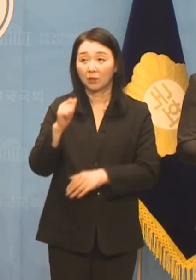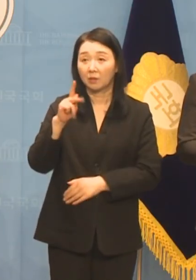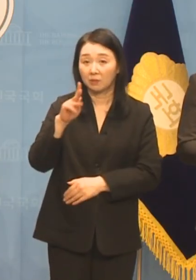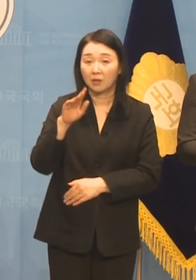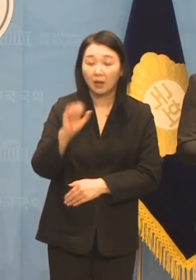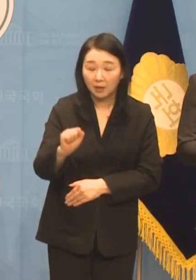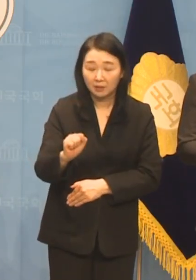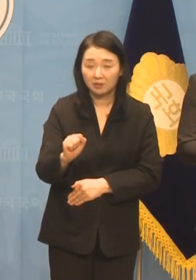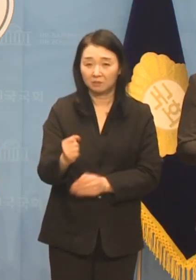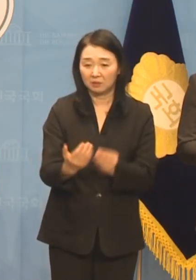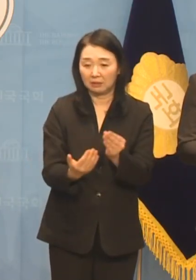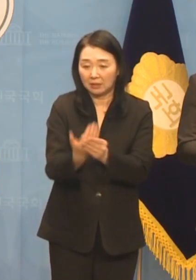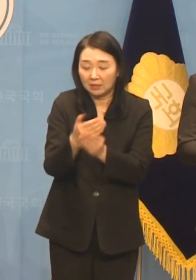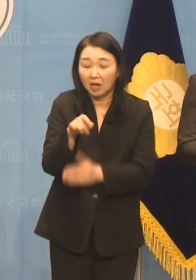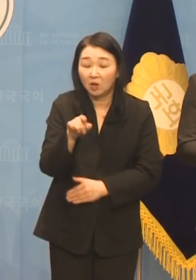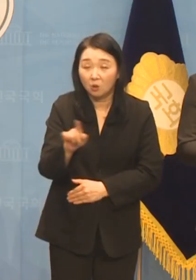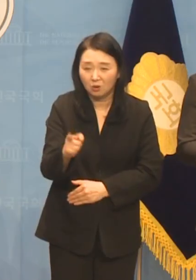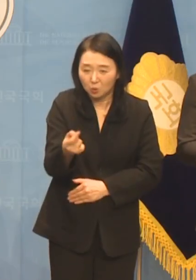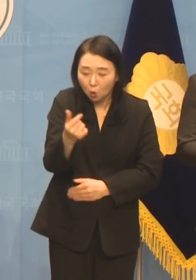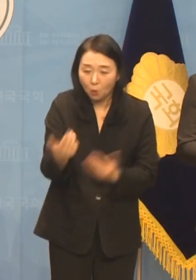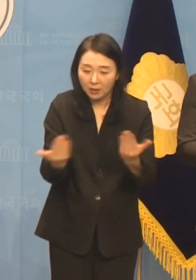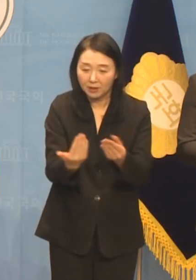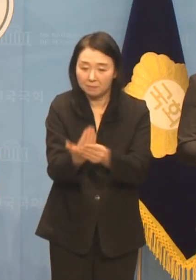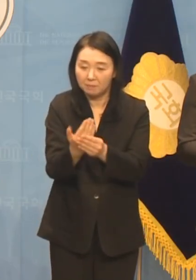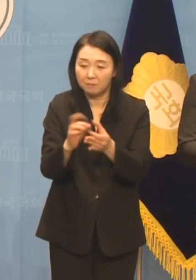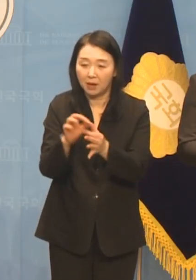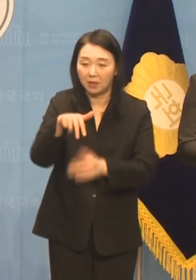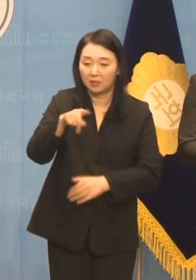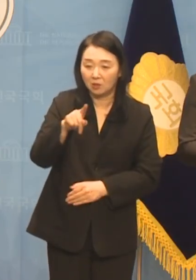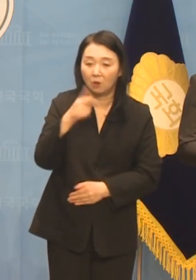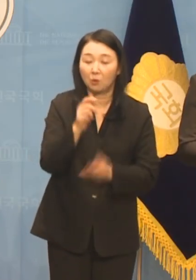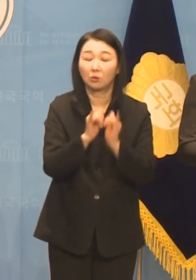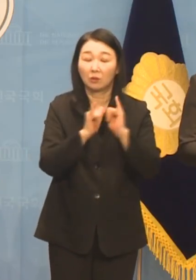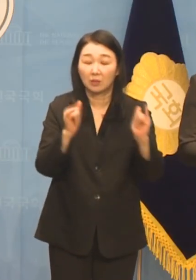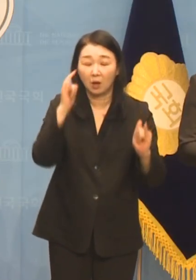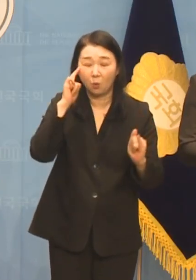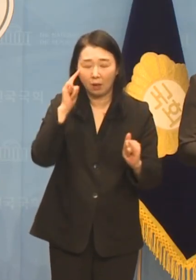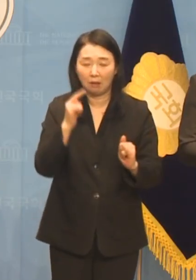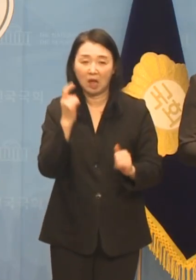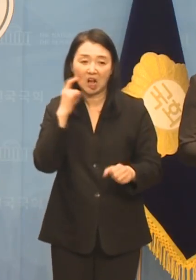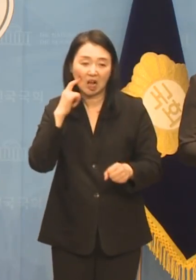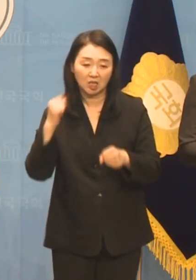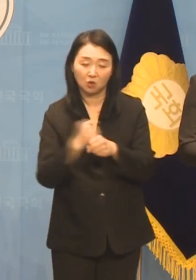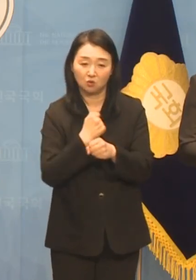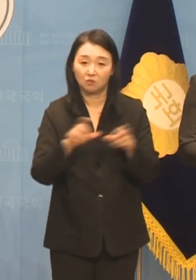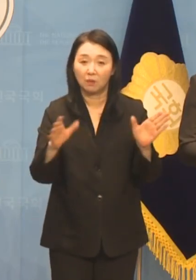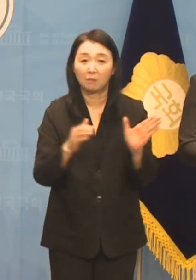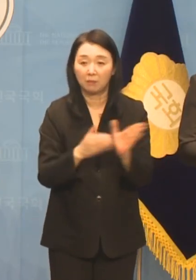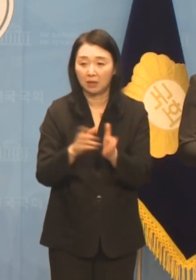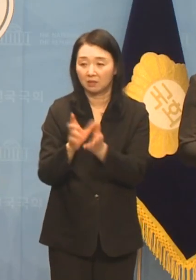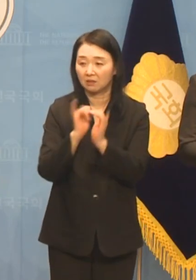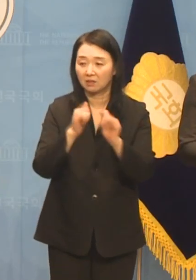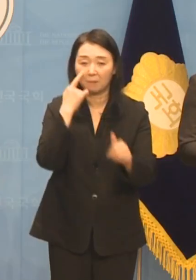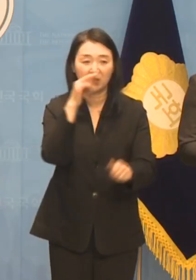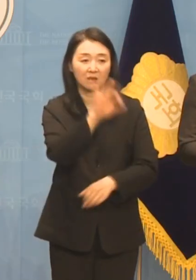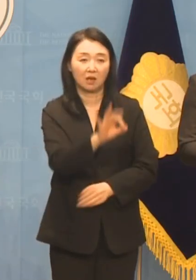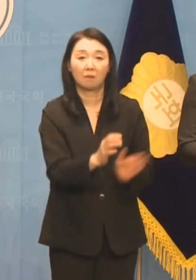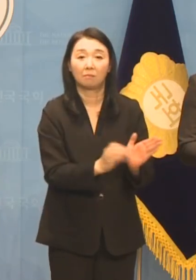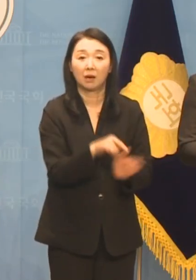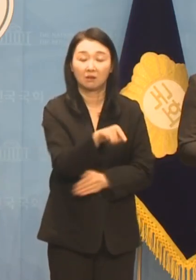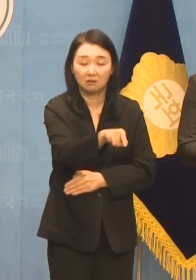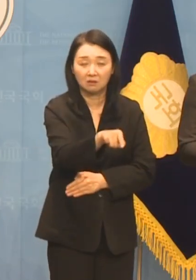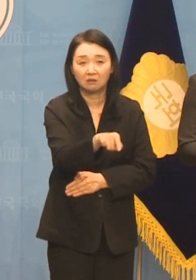KBS 사사건건의 서정욱 변호사는 단순한 불균형을 넘어 허위사실을 유포하고 특정 인물을 비하하는 등